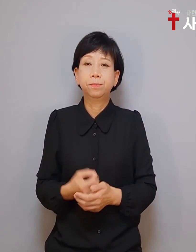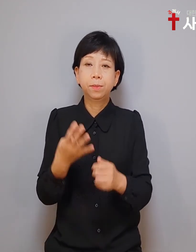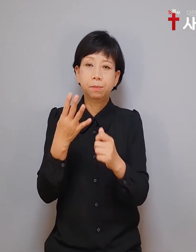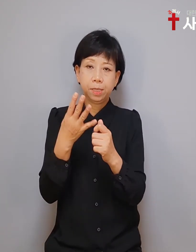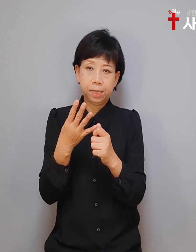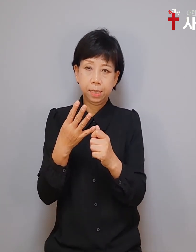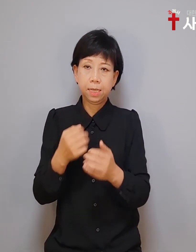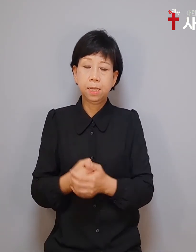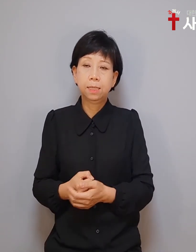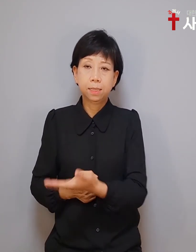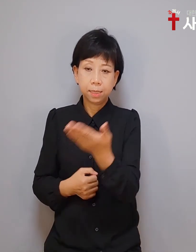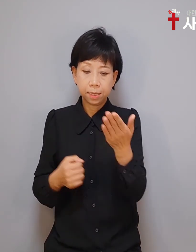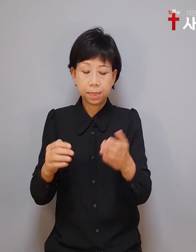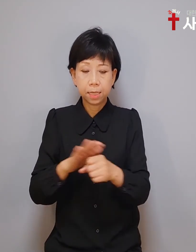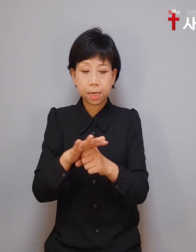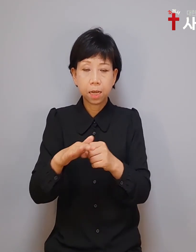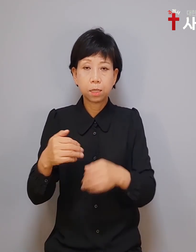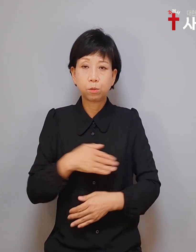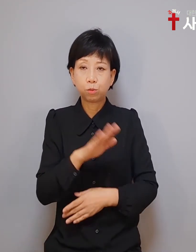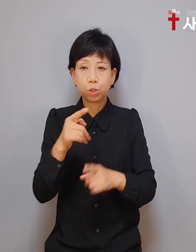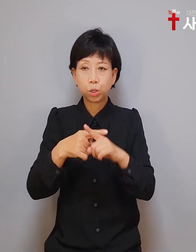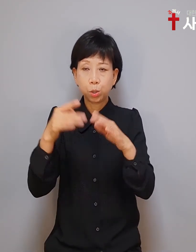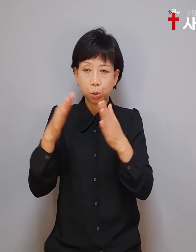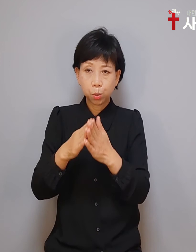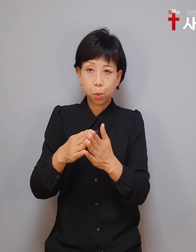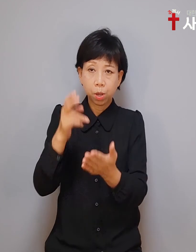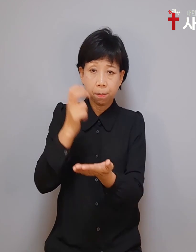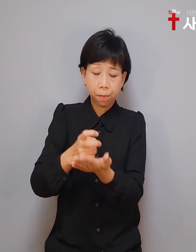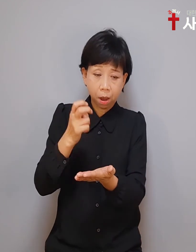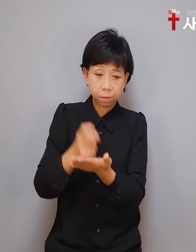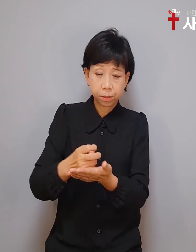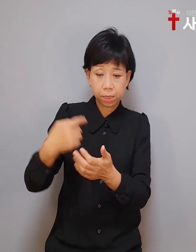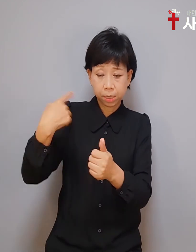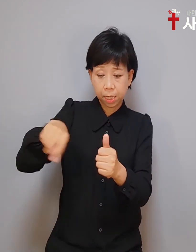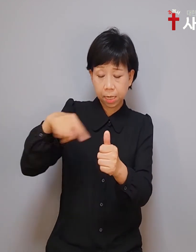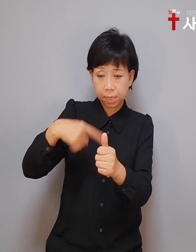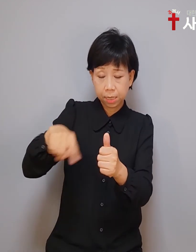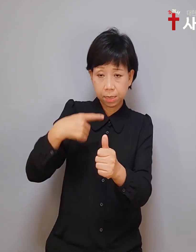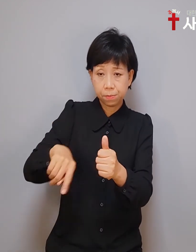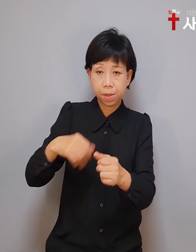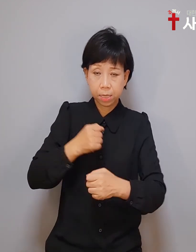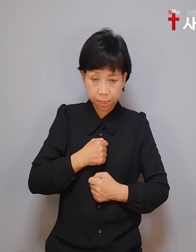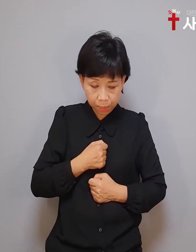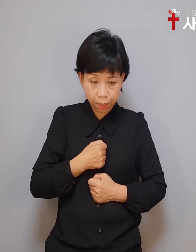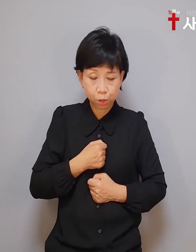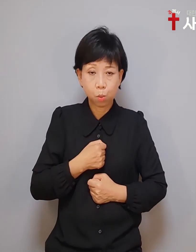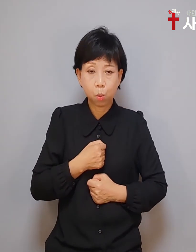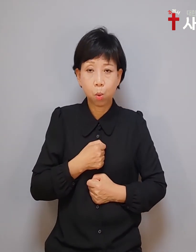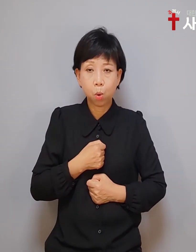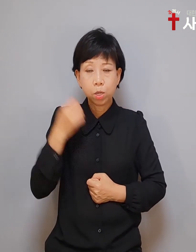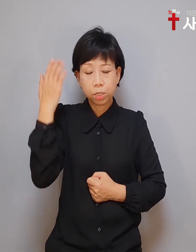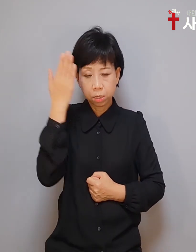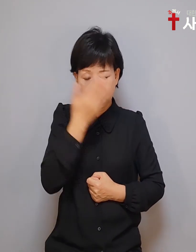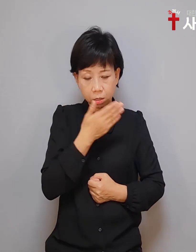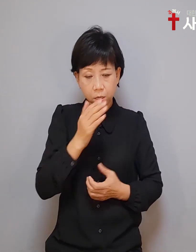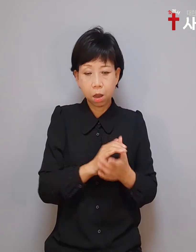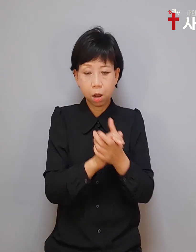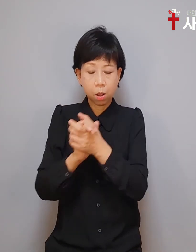마지막입니다. 그대들은 사랑하는 우리 교회의 관할과 치리에 복종하고 청결하고 화평함을 이루도록